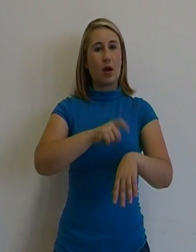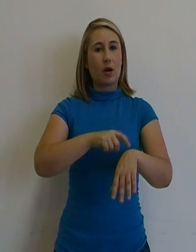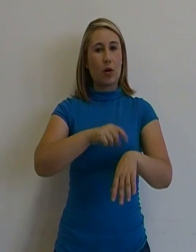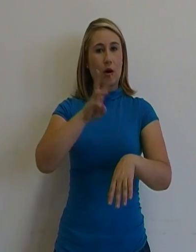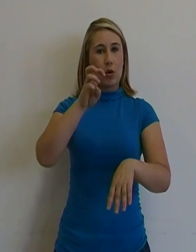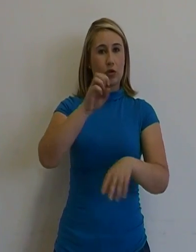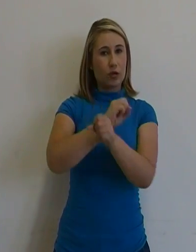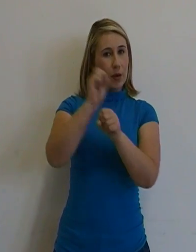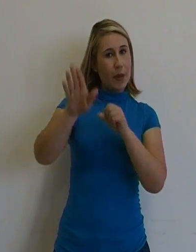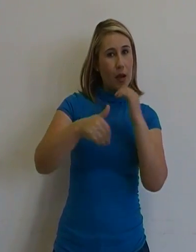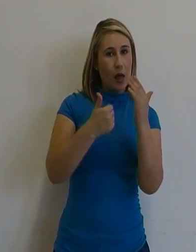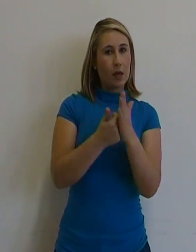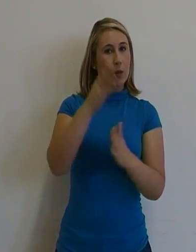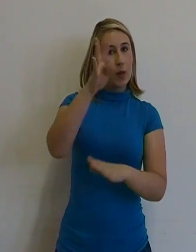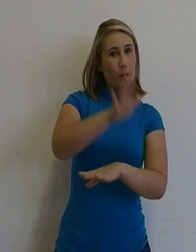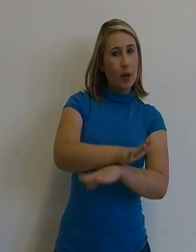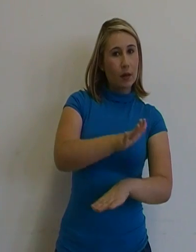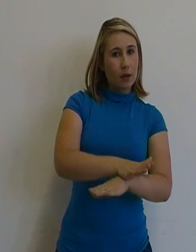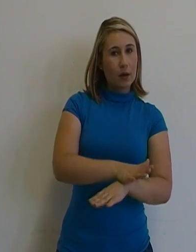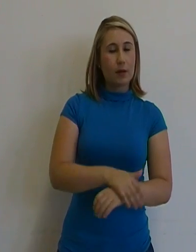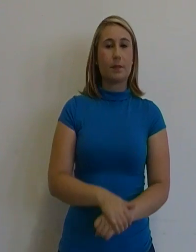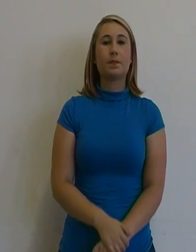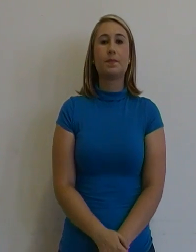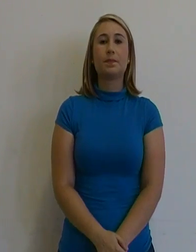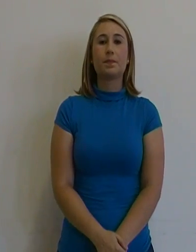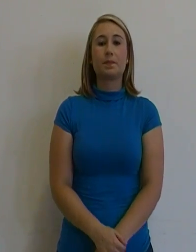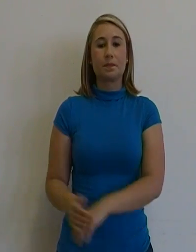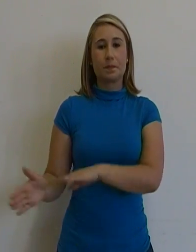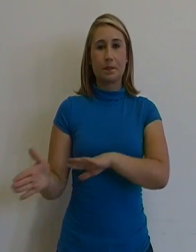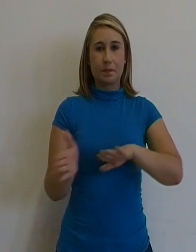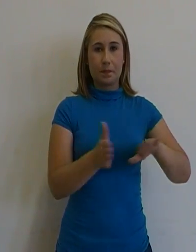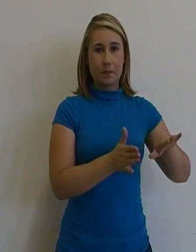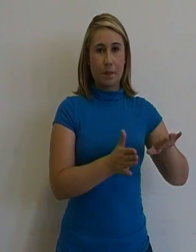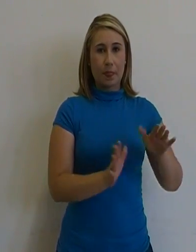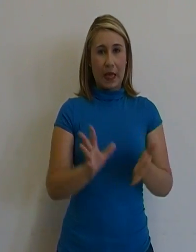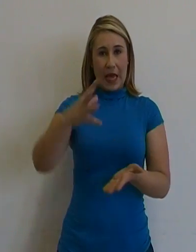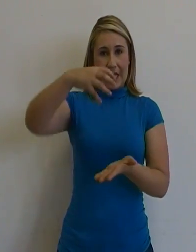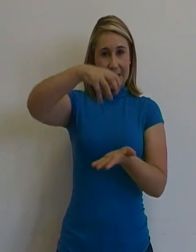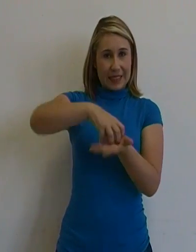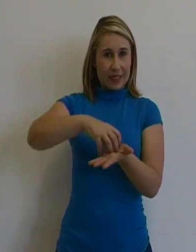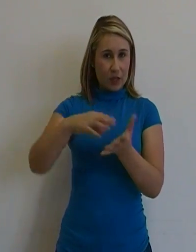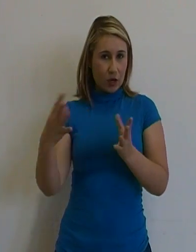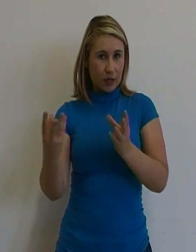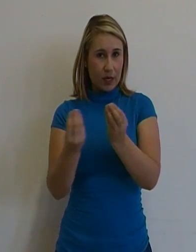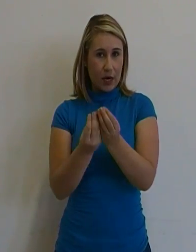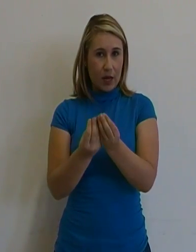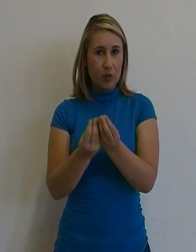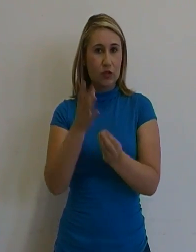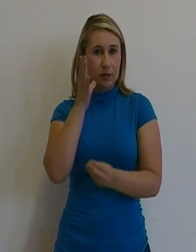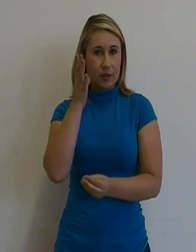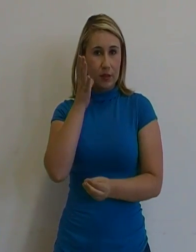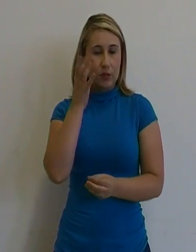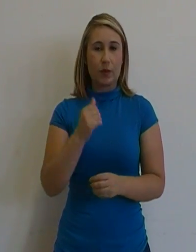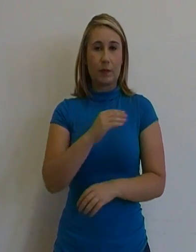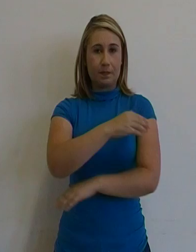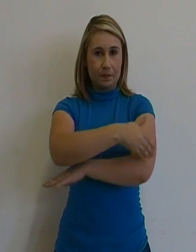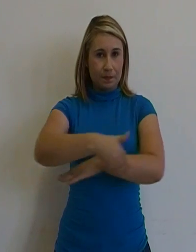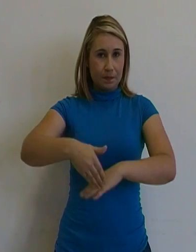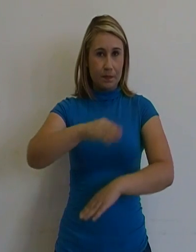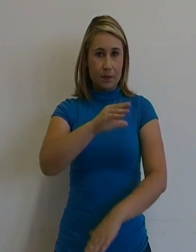la tarde, jornada continua. Centro Integrado, carrera 128,